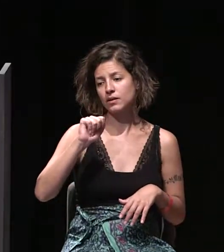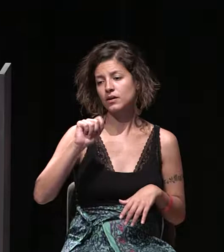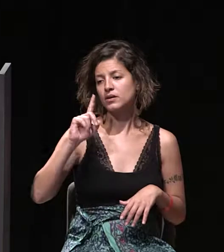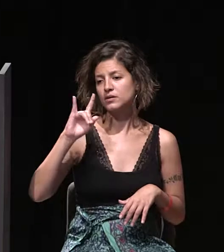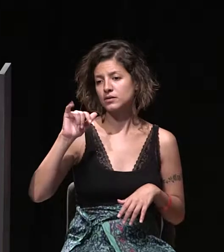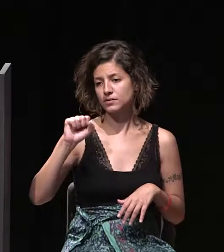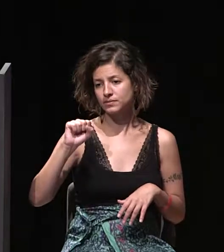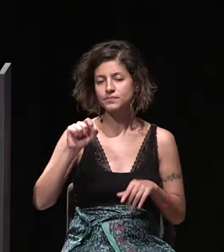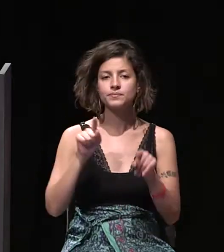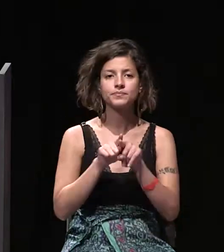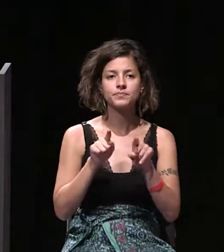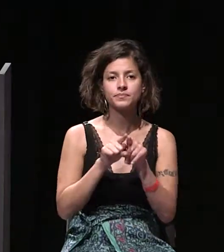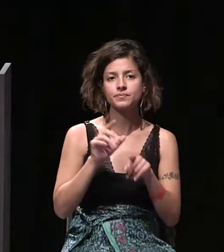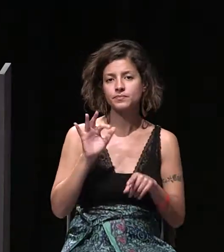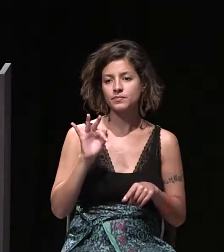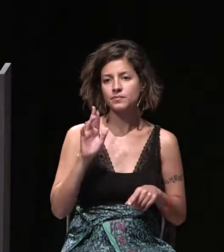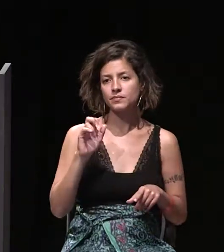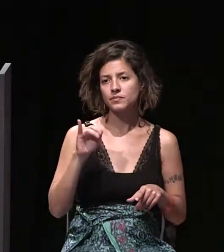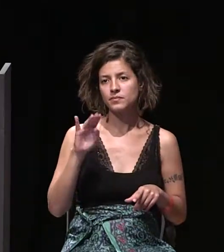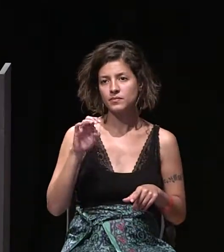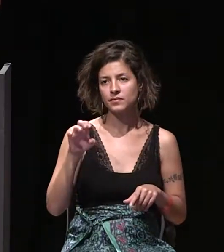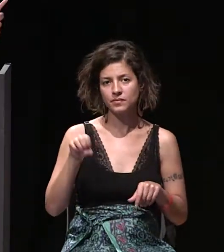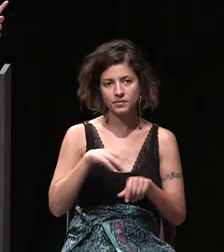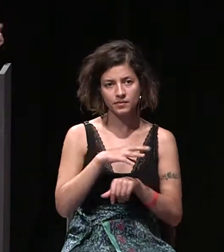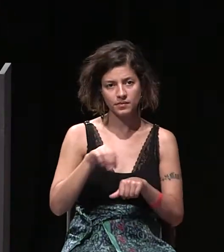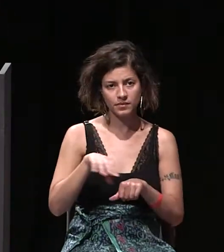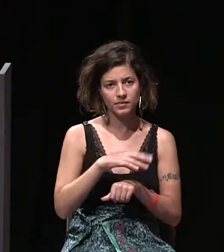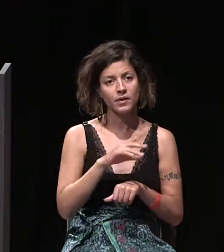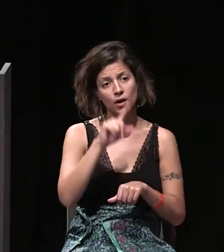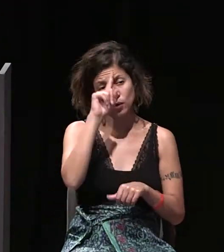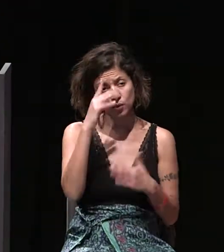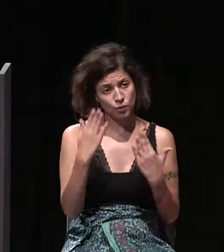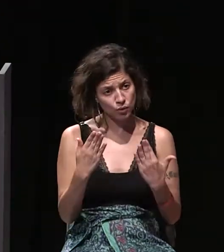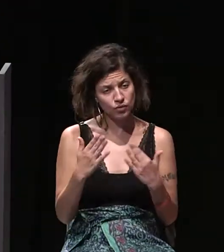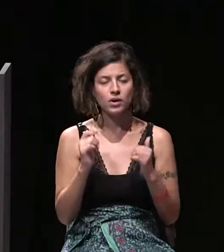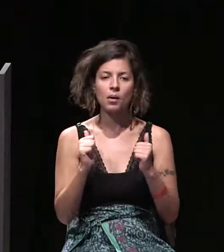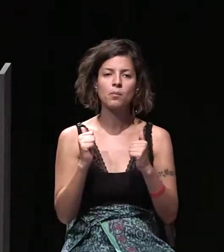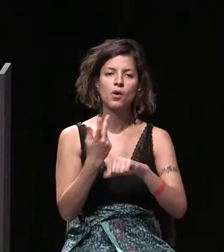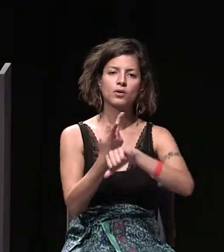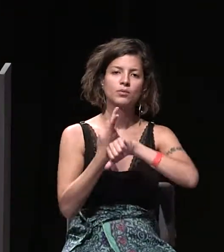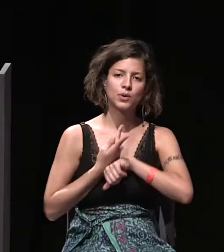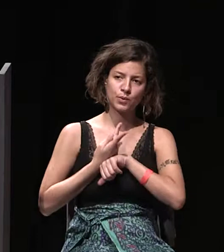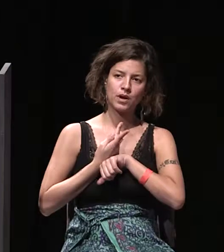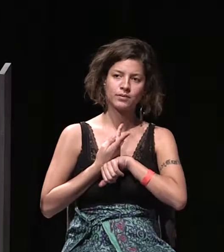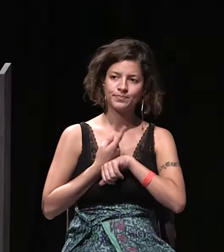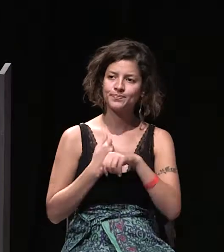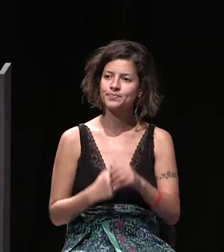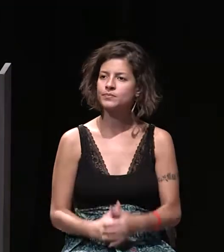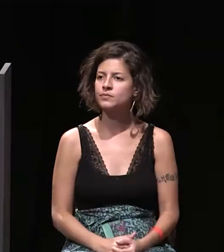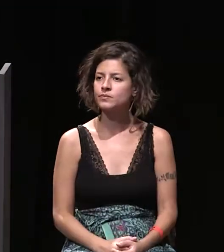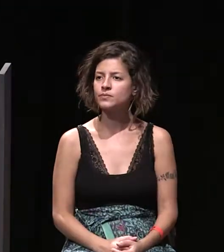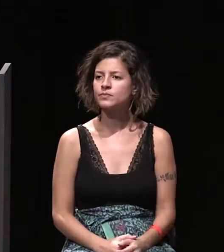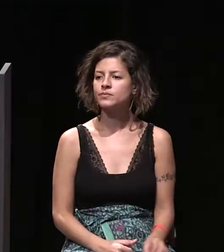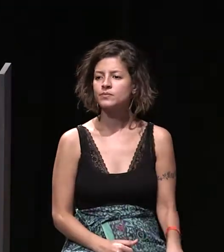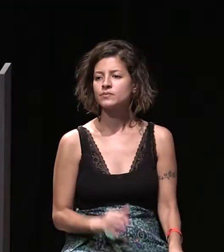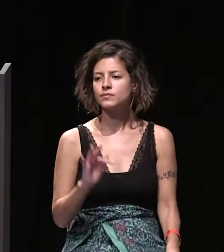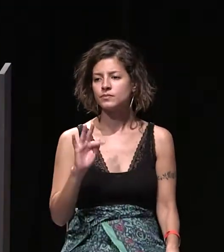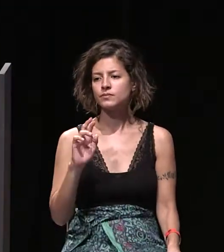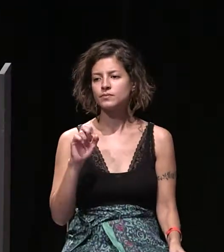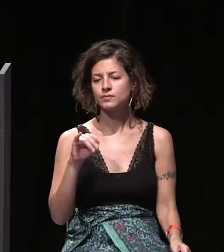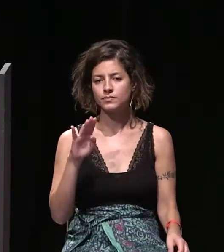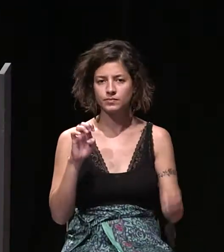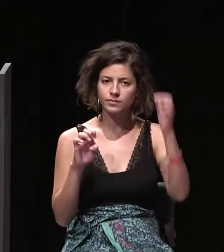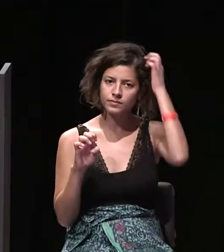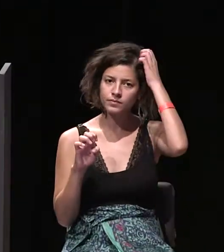Eu vou apresentar a Francine e já vou chamá-la para o palco. Qualquer dúvida adicional, vocês podem procurar a gente no final do evento. A Francine